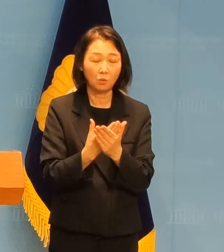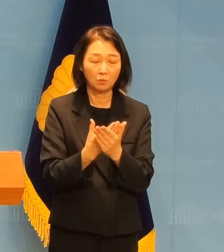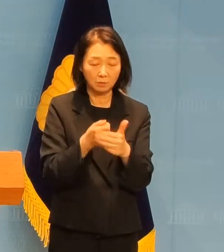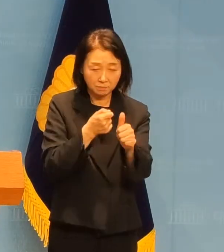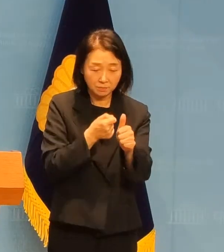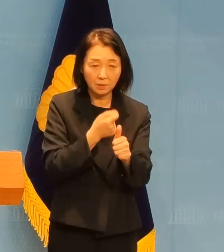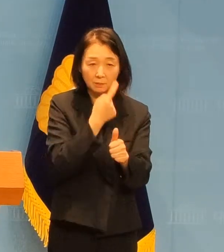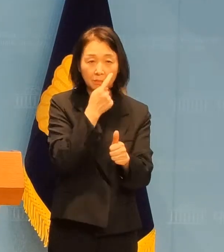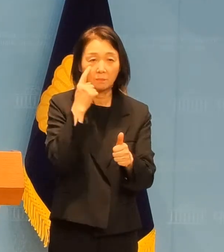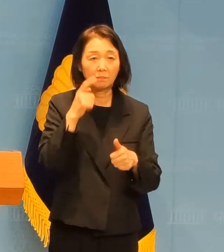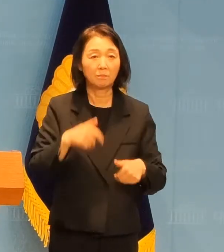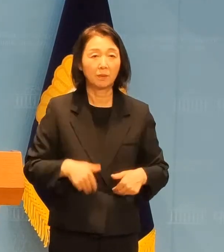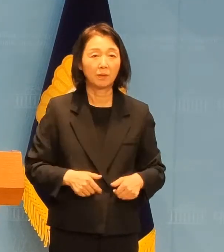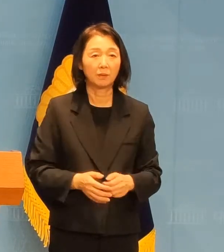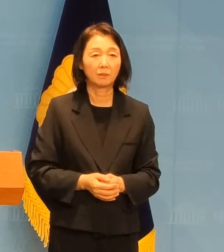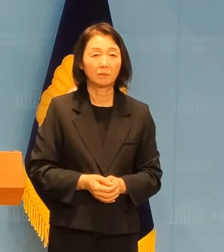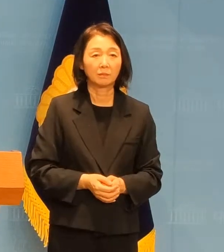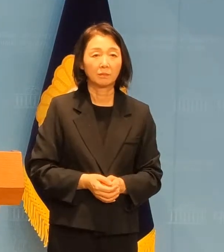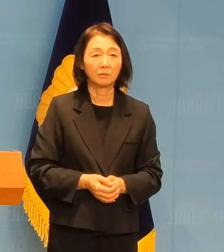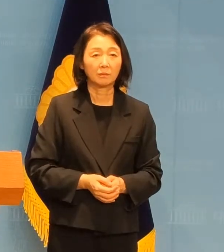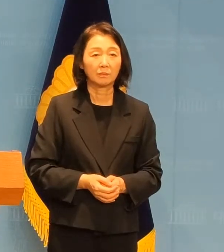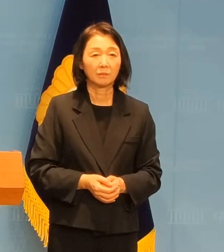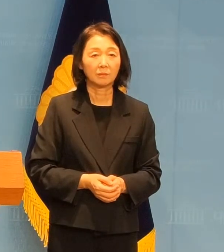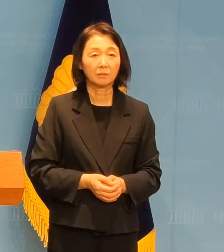명명백백히 규명할 것입니다.